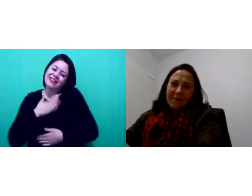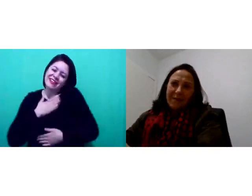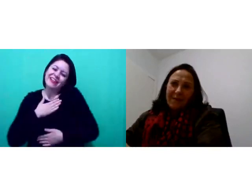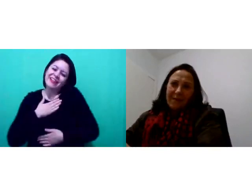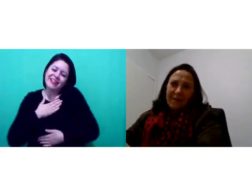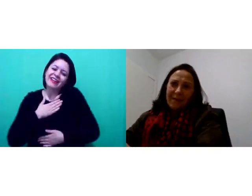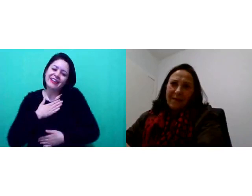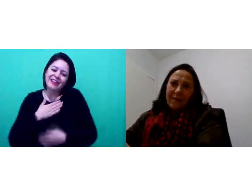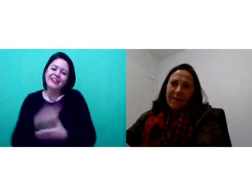minha prima